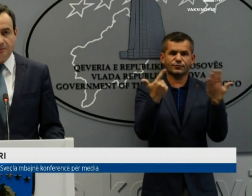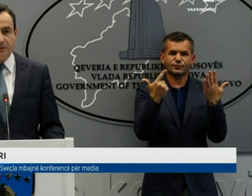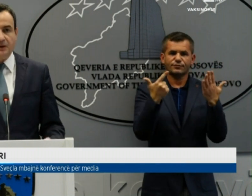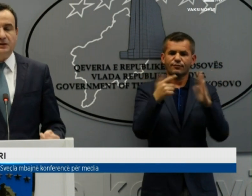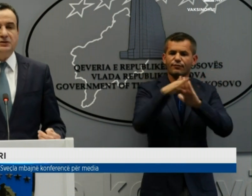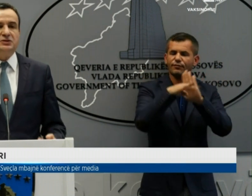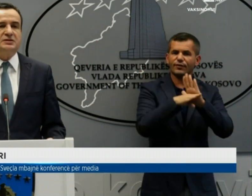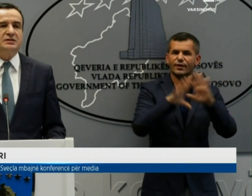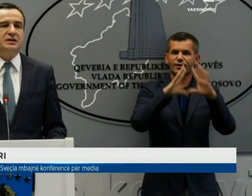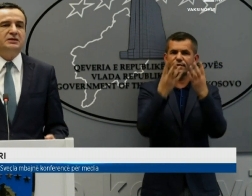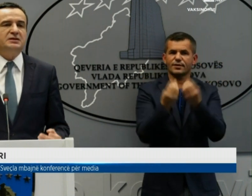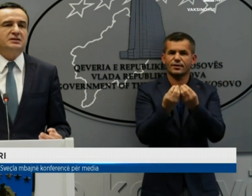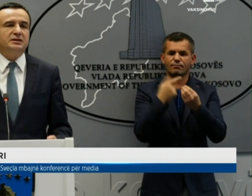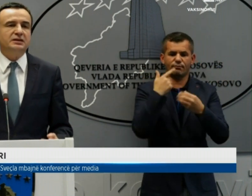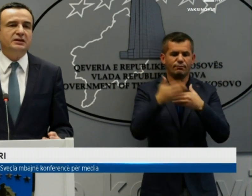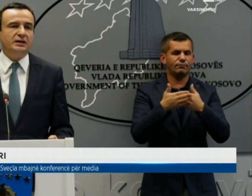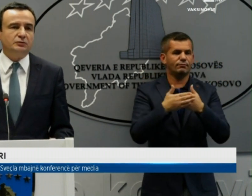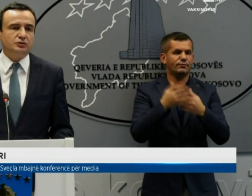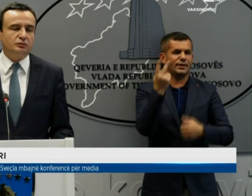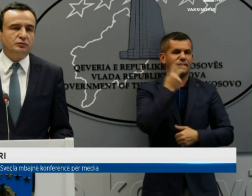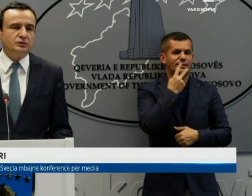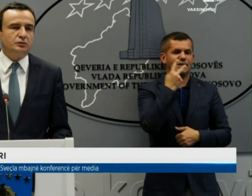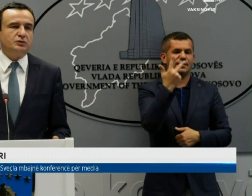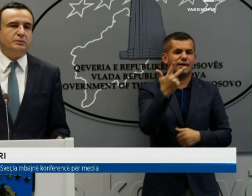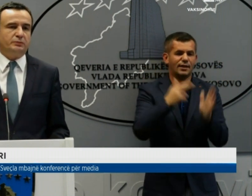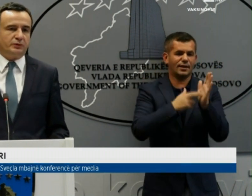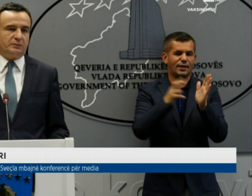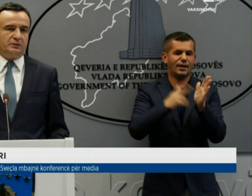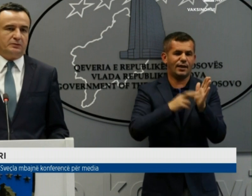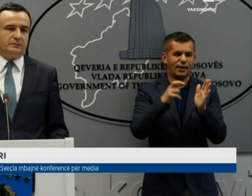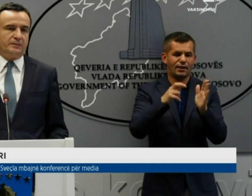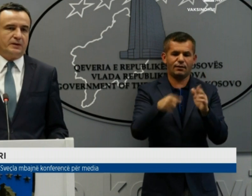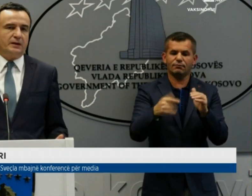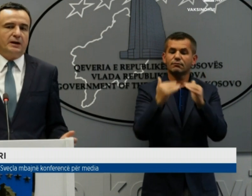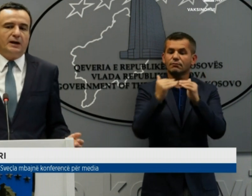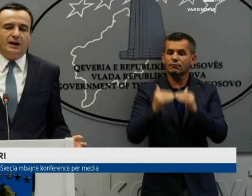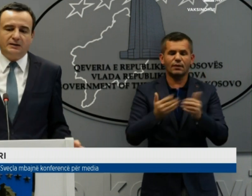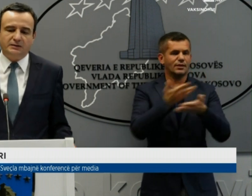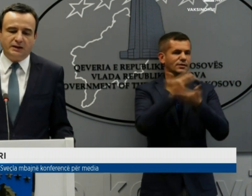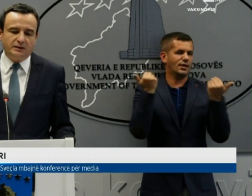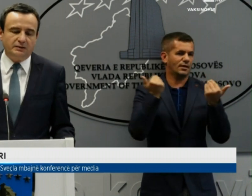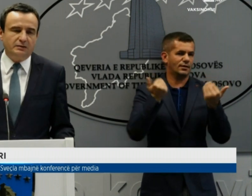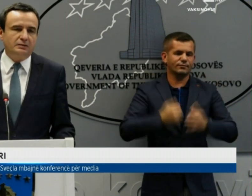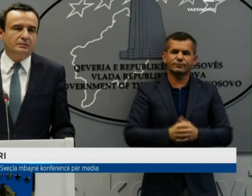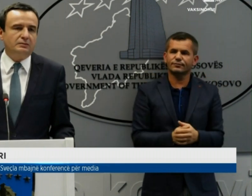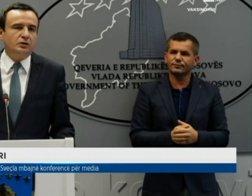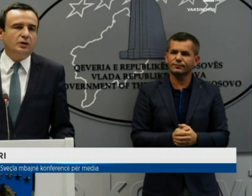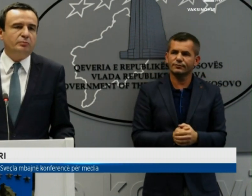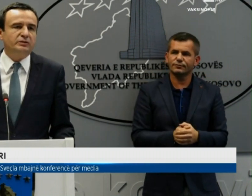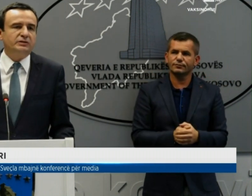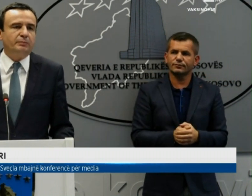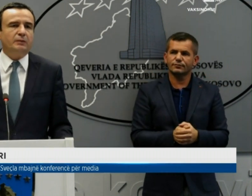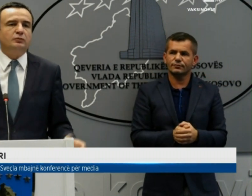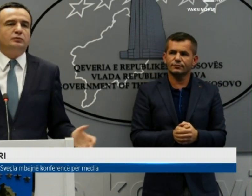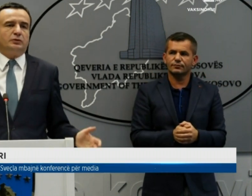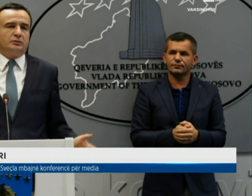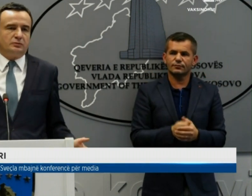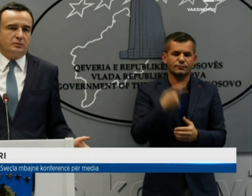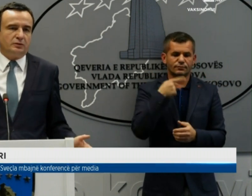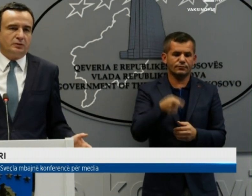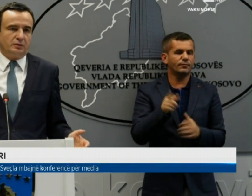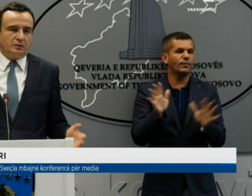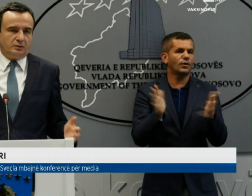kapitujve, në gjithse 23 nenet kushtetuese nuk është bërkutje me ta. Andaj, kjo e bënd të